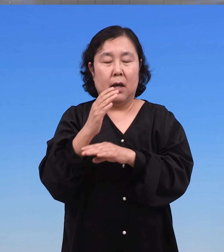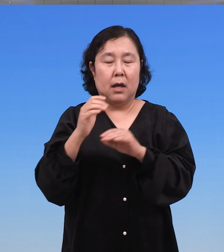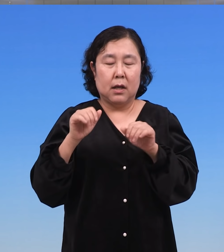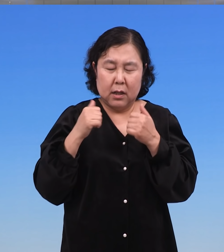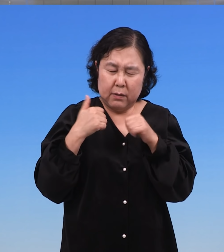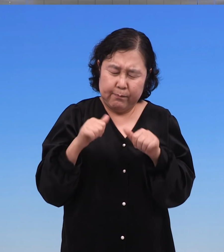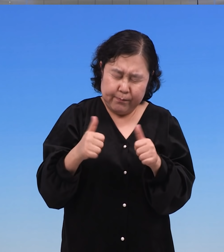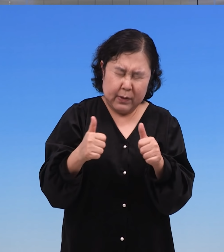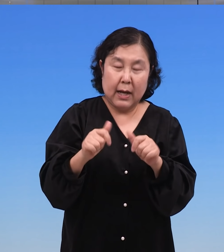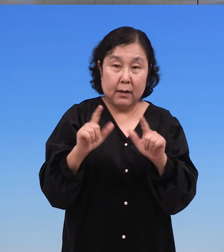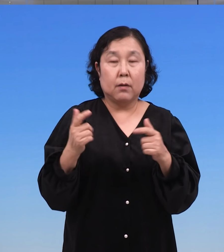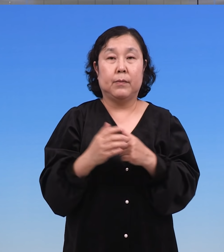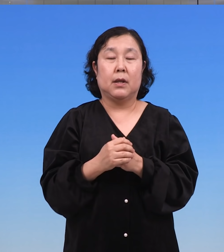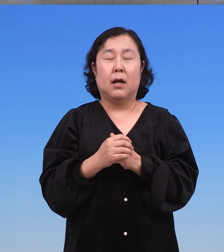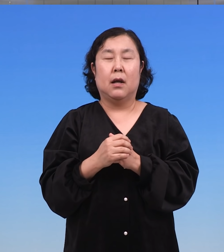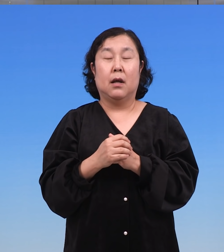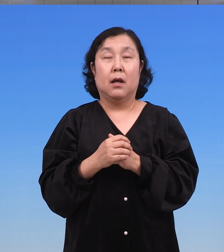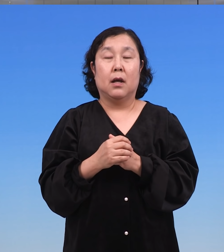하지 않을 거예요.